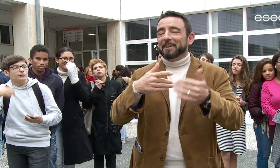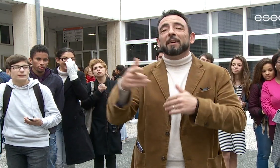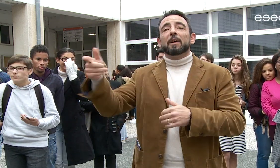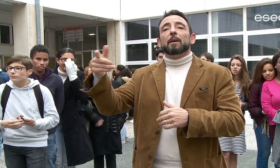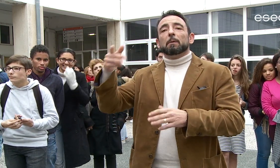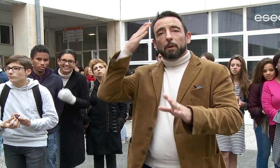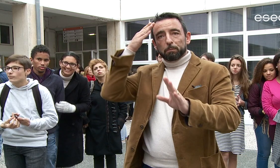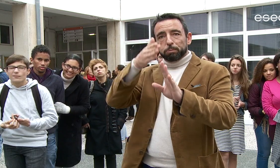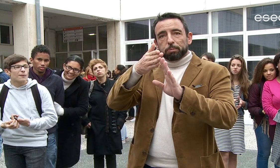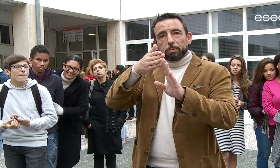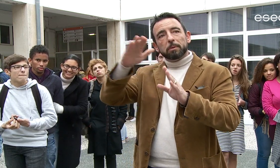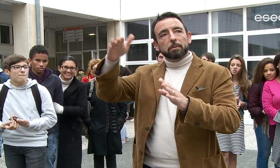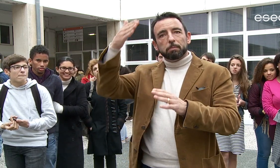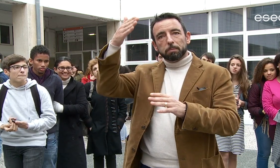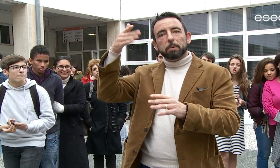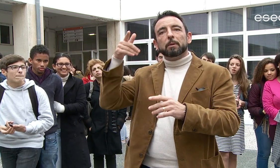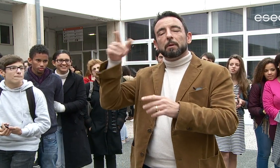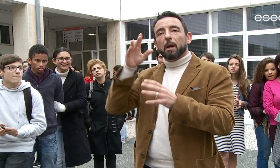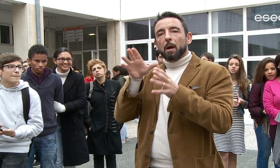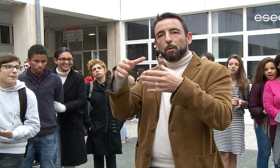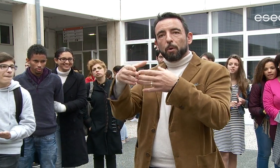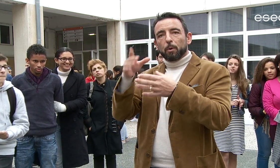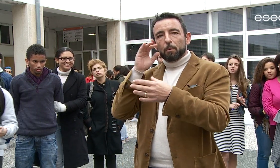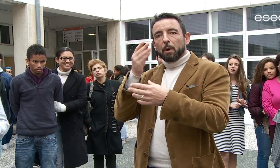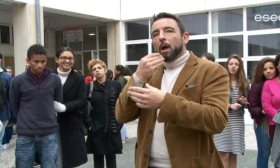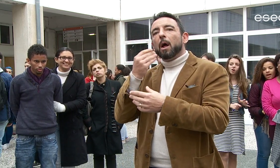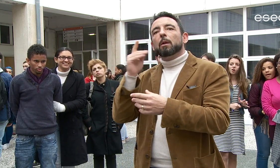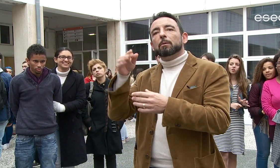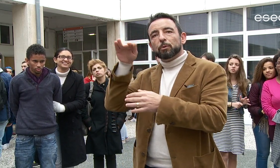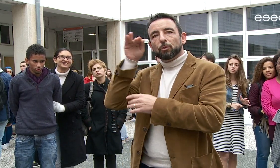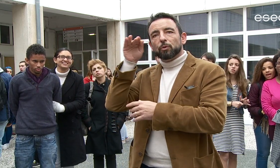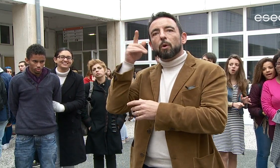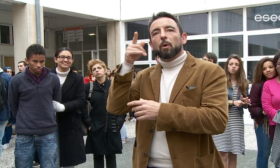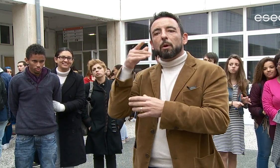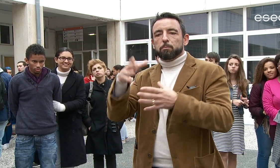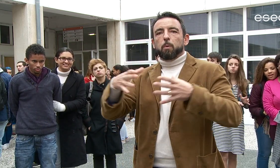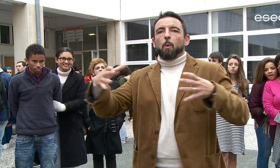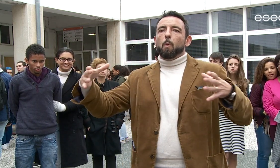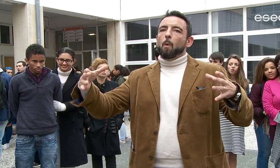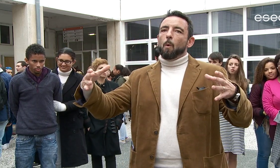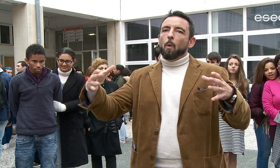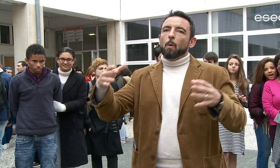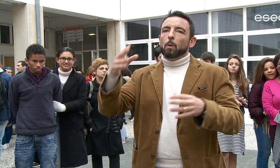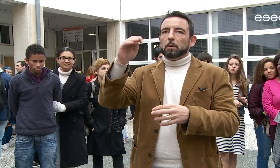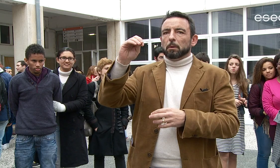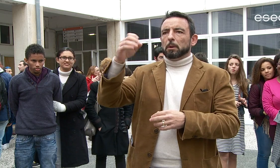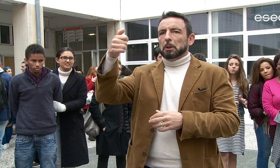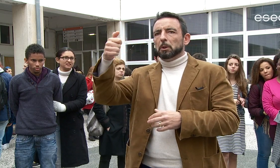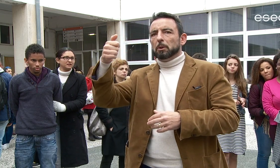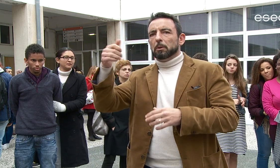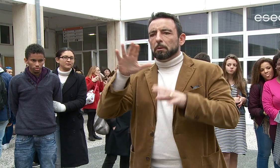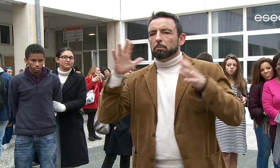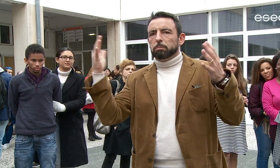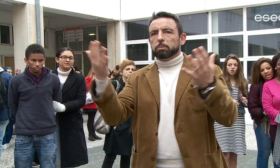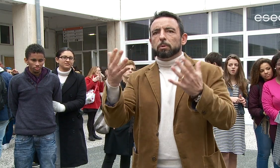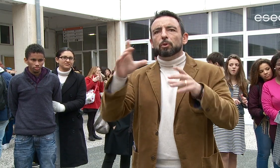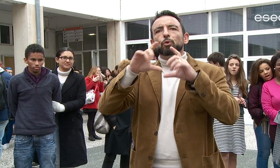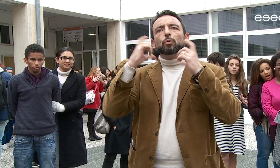avançando o primeiro objetivo e o objetivo principal de trazermos aqui os alunos do Jacó a eeg É porque no Jacó existe um grande número de alunos surdos são cerca de